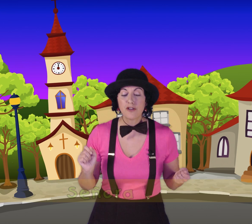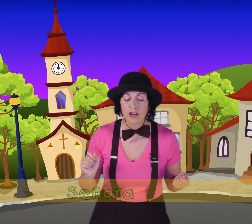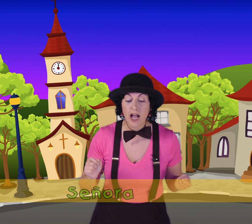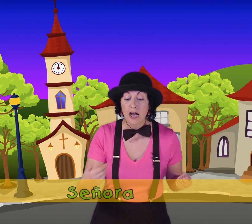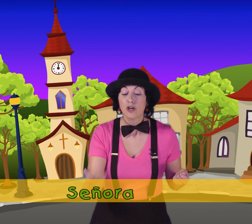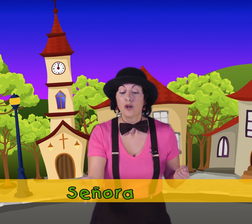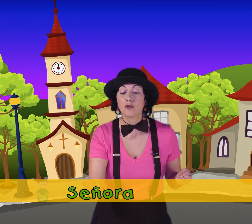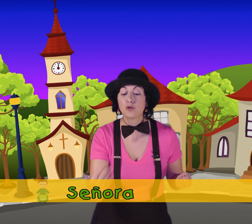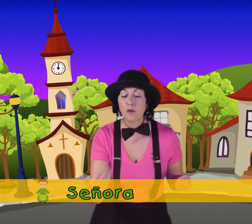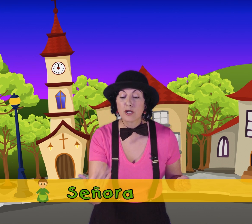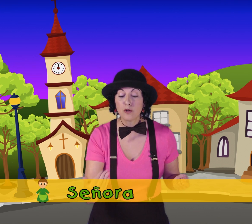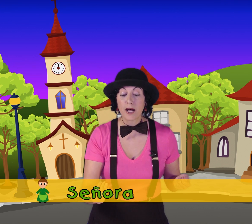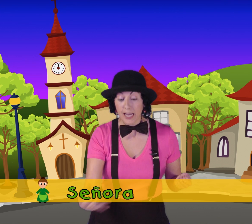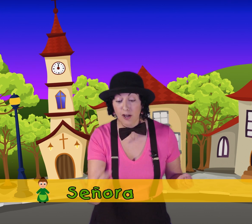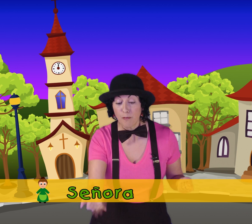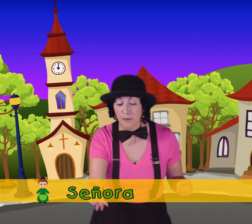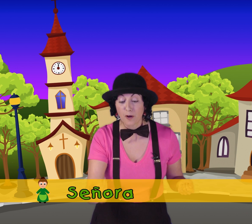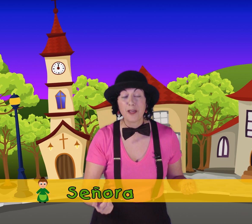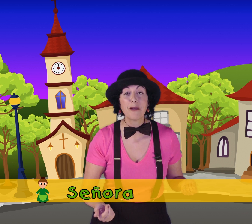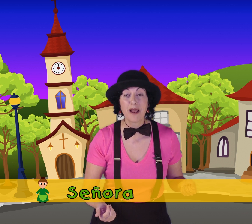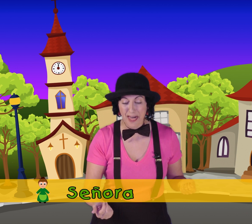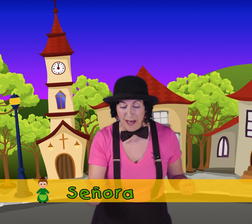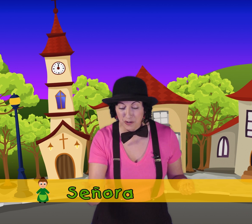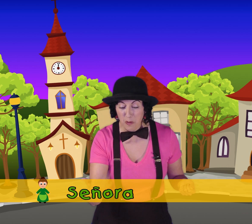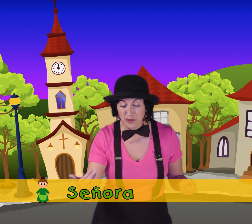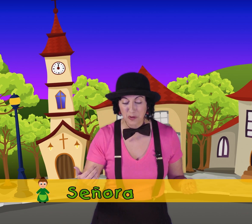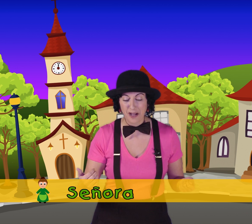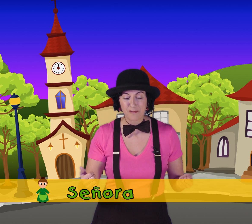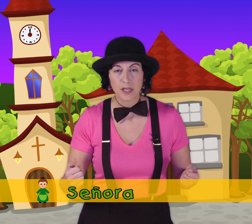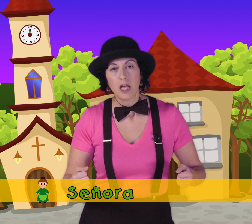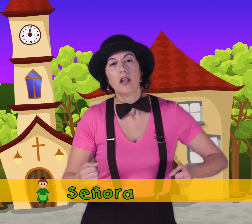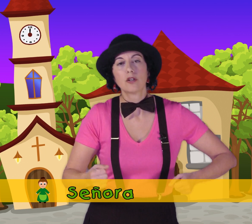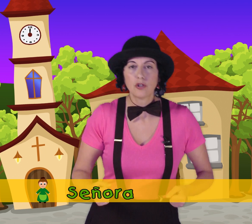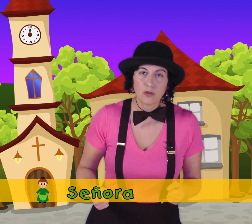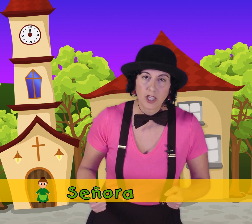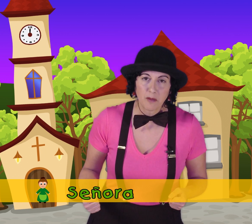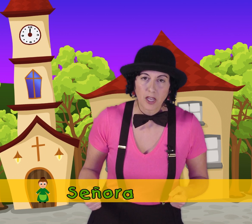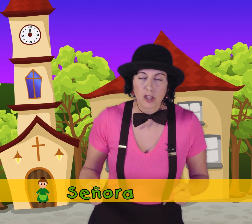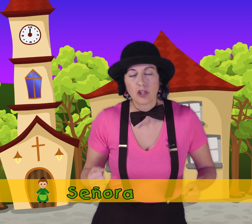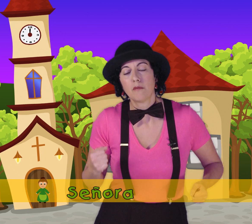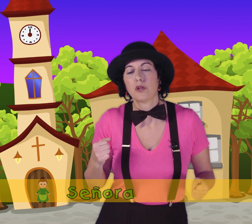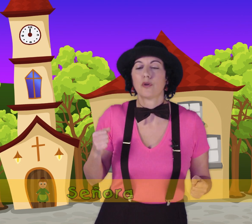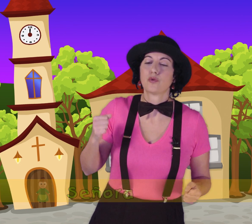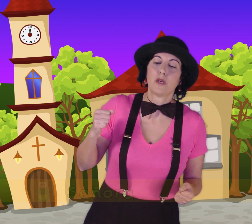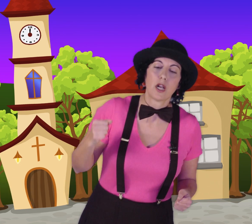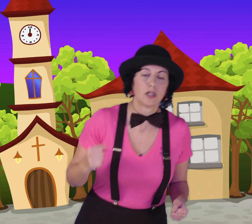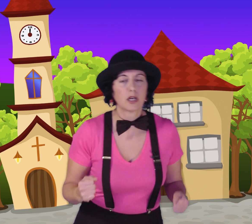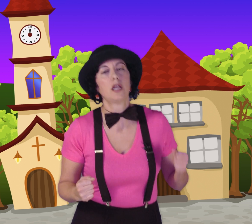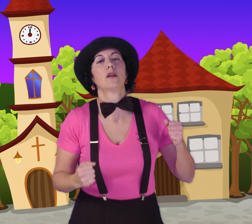¡Señora! ¡Suba, suba! ¡Que le compro un poco de mermelada! ¡Suba, suba! La señora, que era viejecita, empezó a subir las escaleras